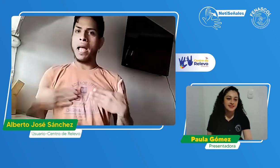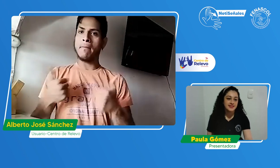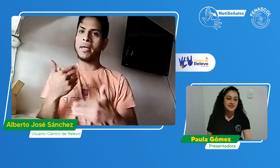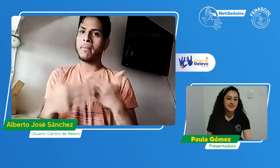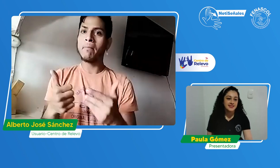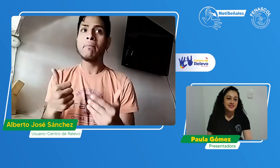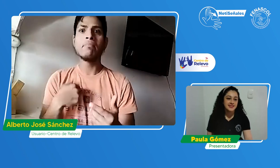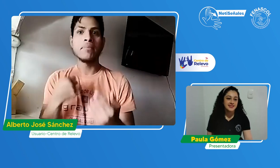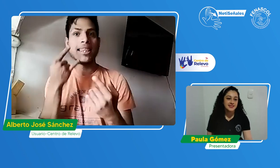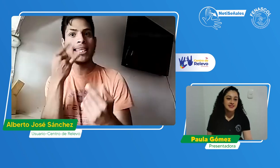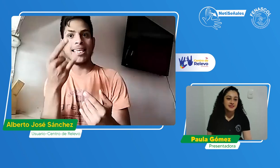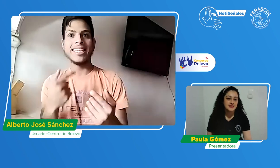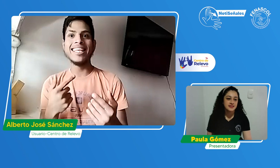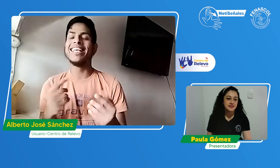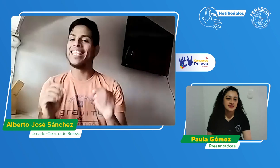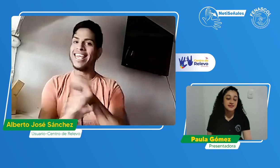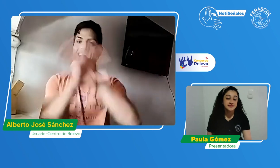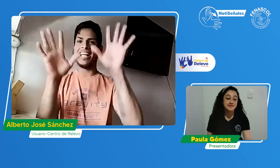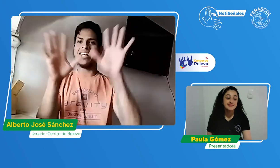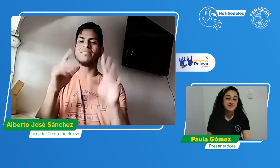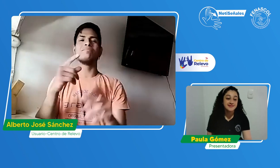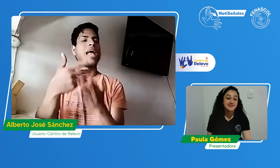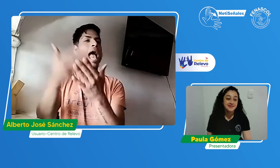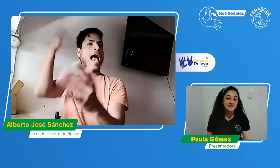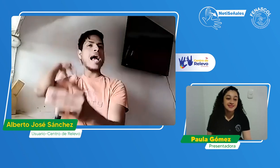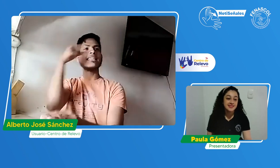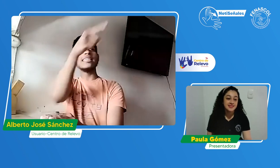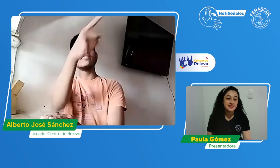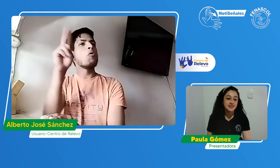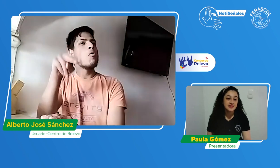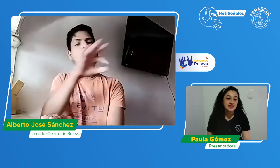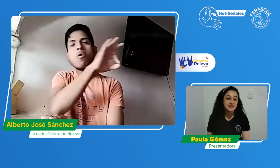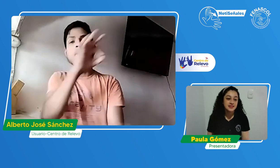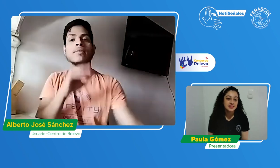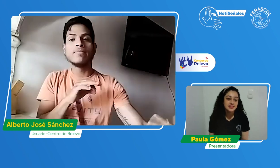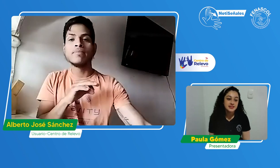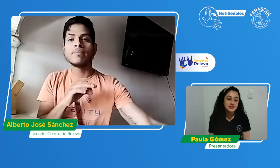me explicaron todo y me sentí muy bien pues todo fue muy claro